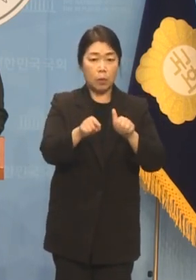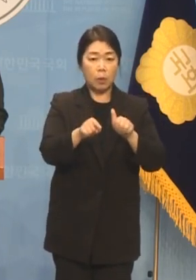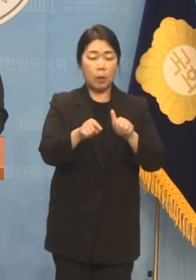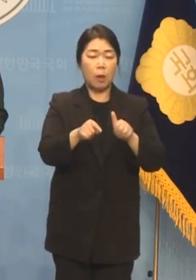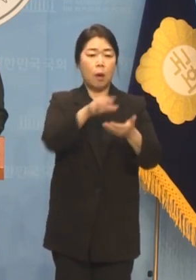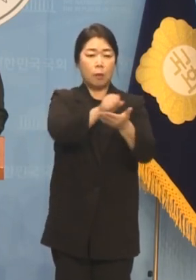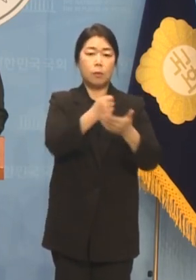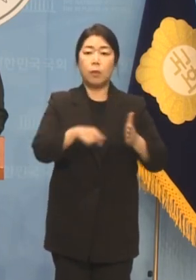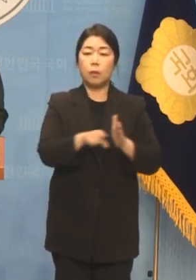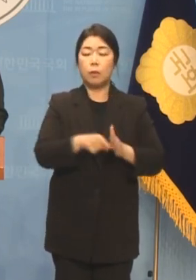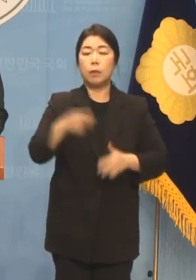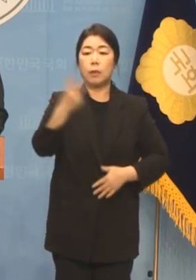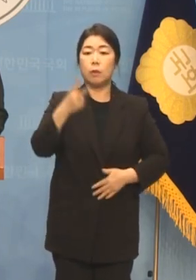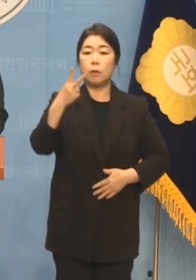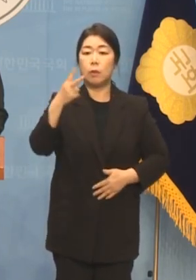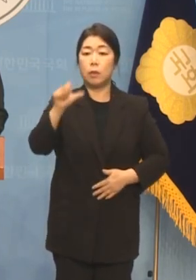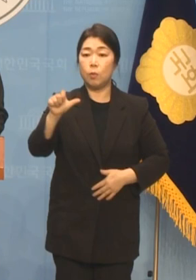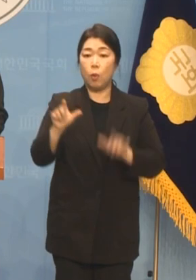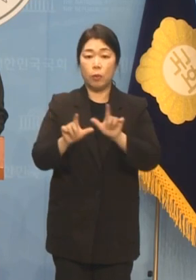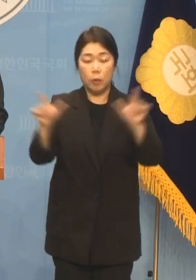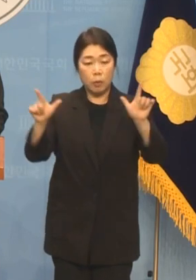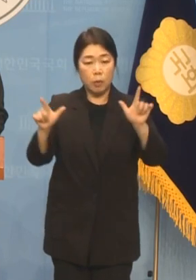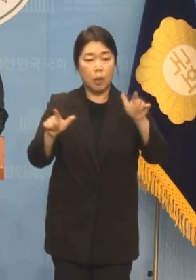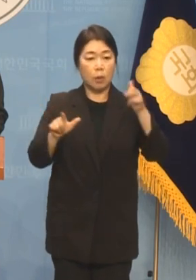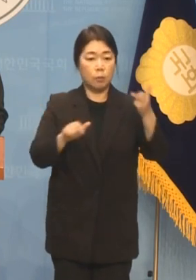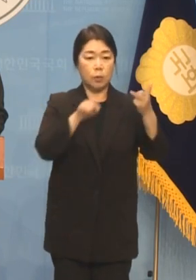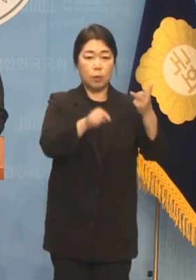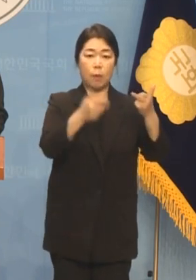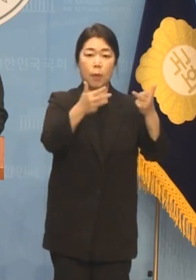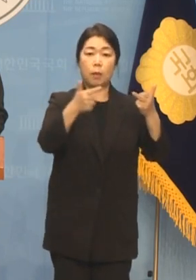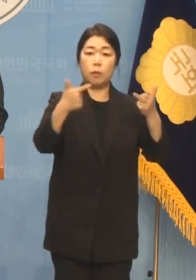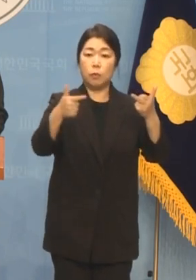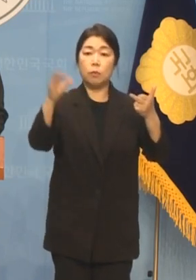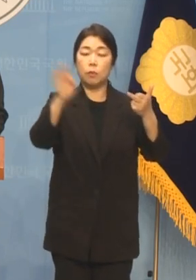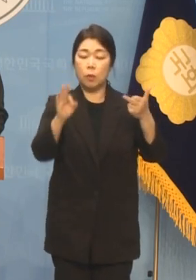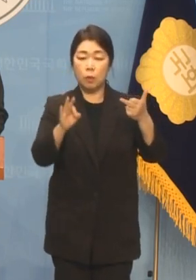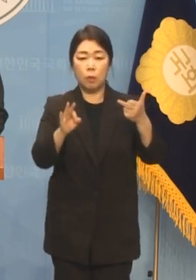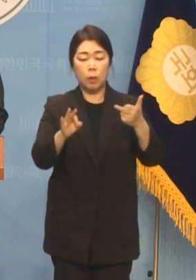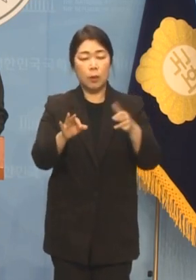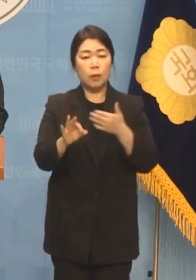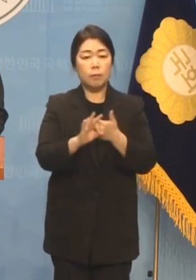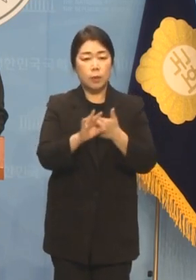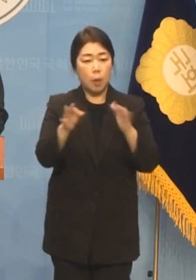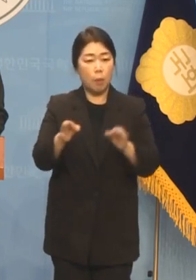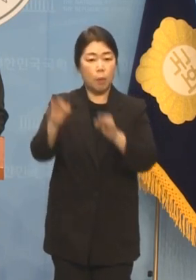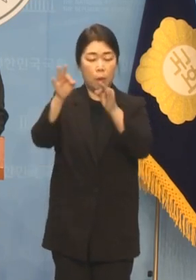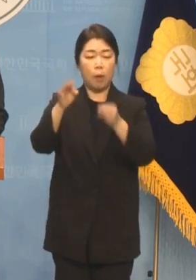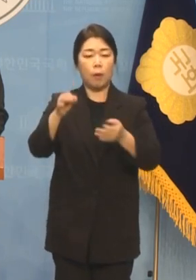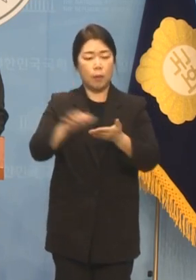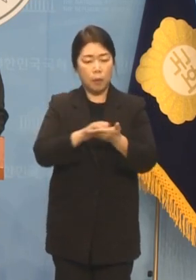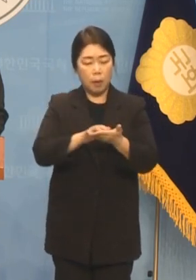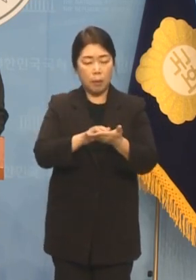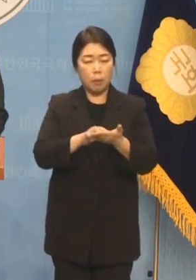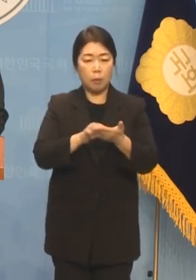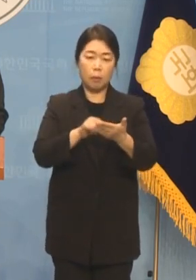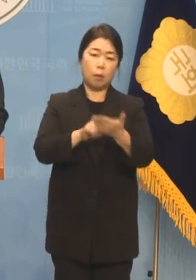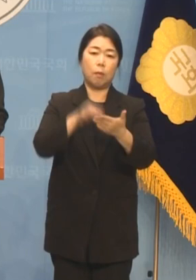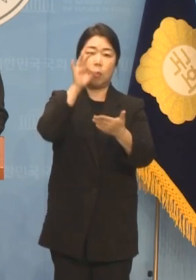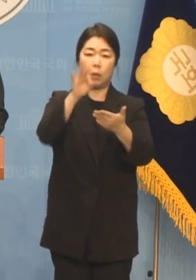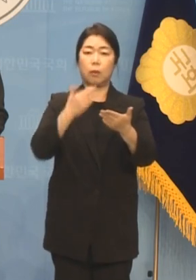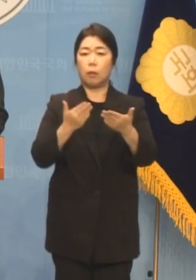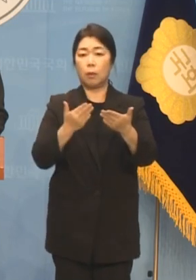위해서는 2025년 17.86%로 일시 인상해야 한다는 계산이 나옵니다.